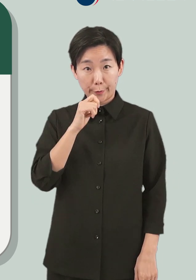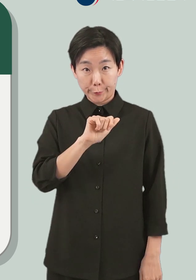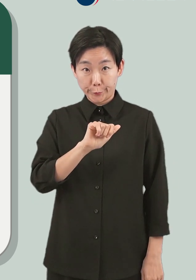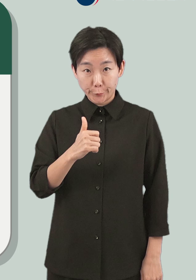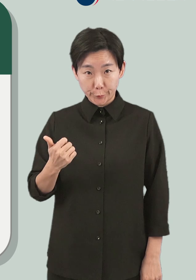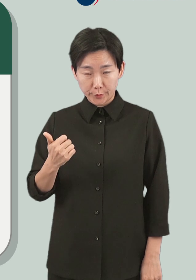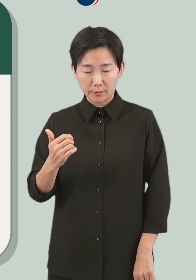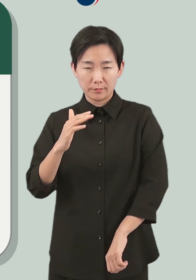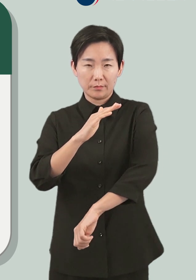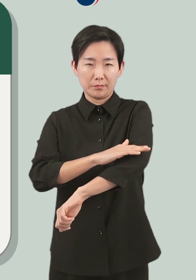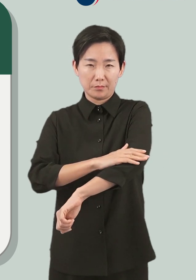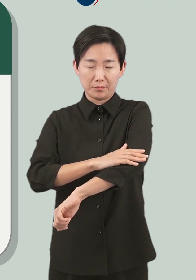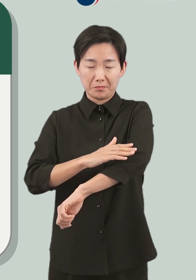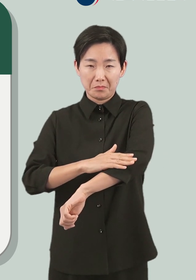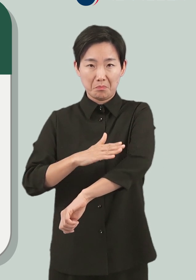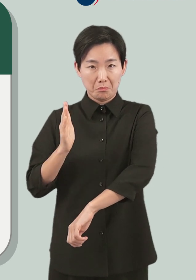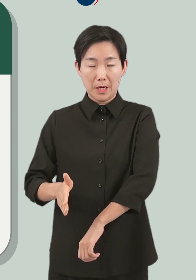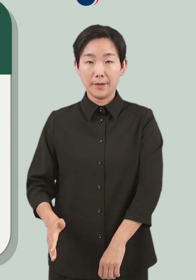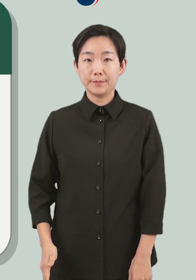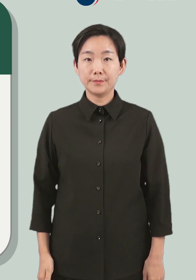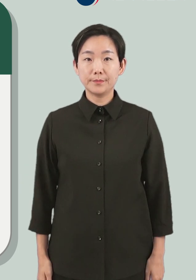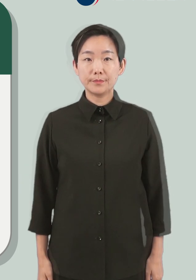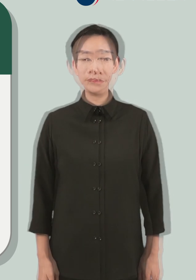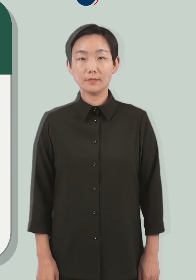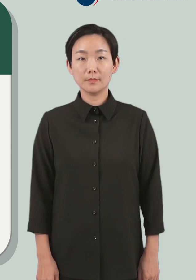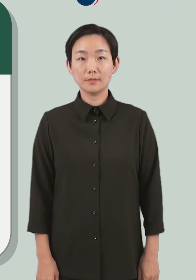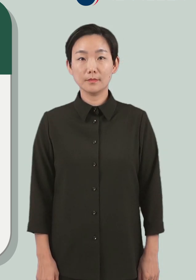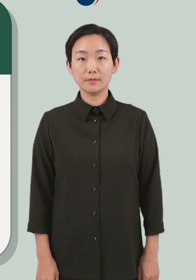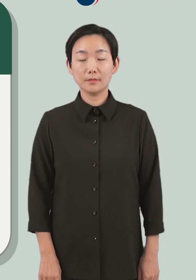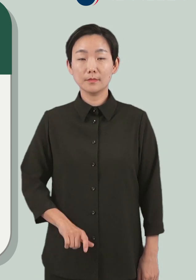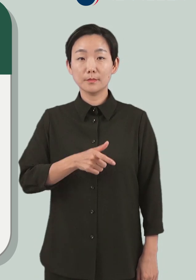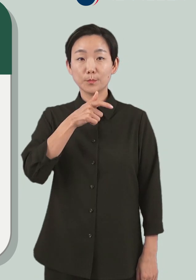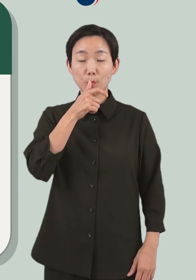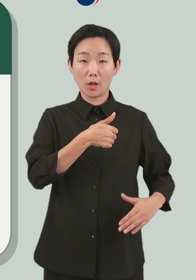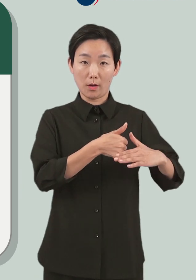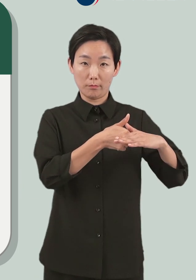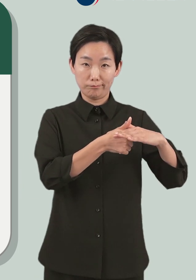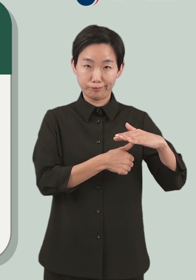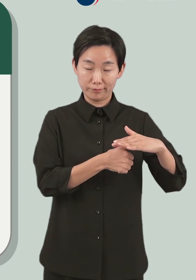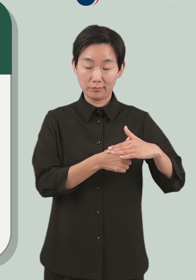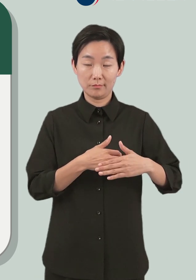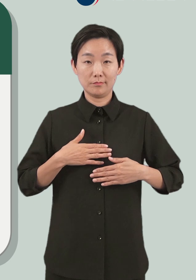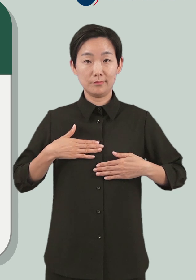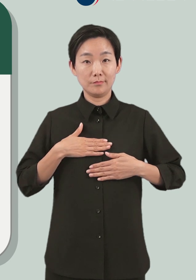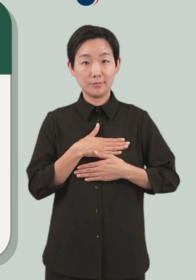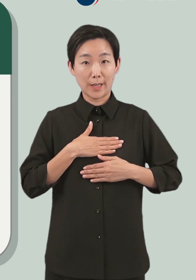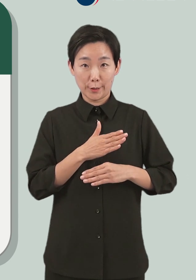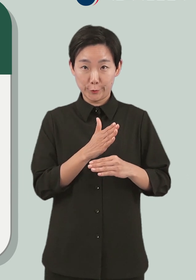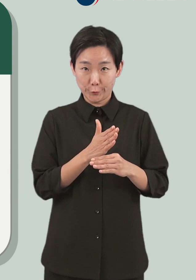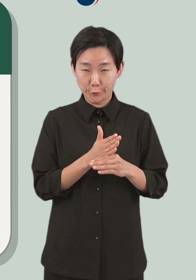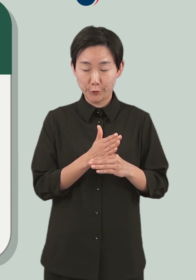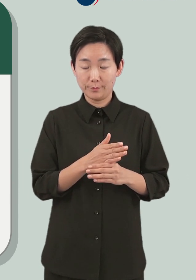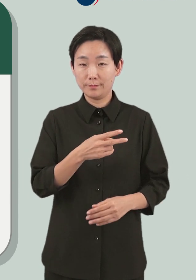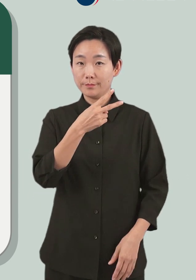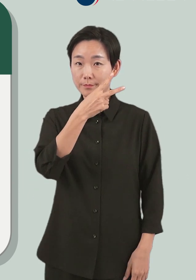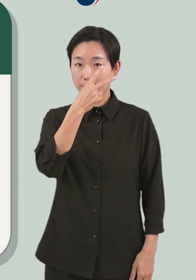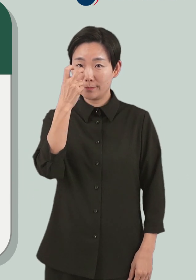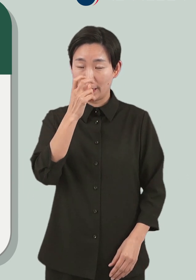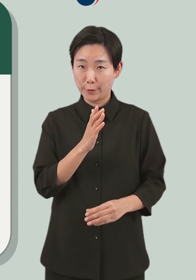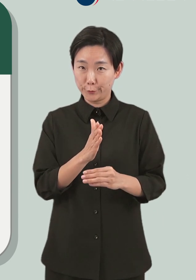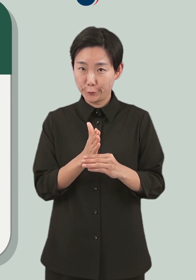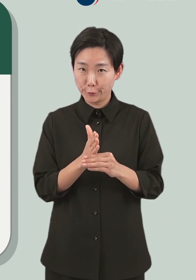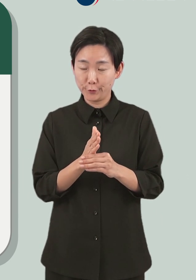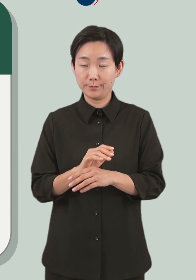근처, 병상적인 감각이 떨어지는 피부 부위, 욕조에 있거나 샤워 중, 수면